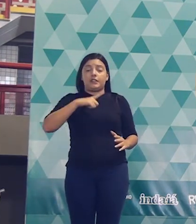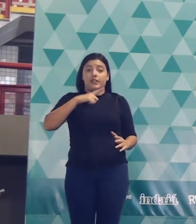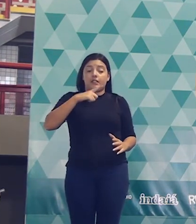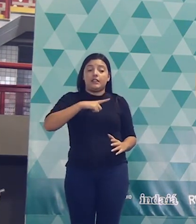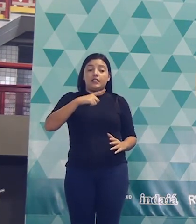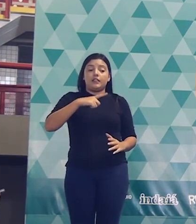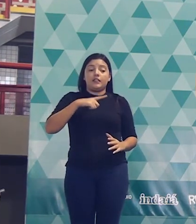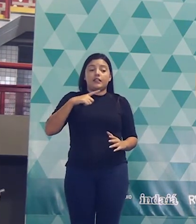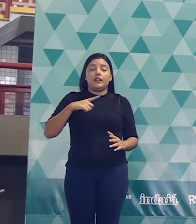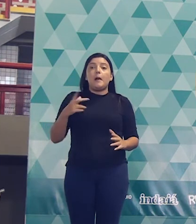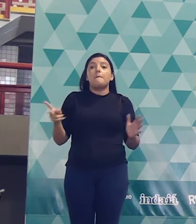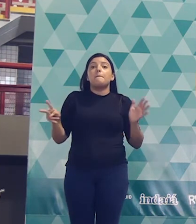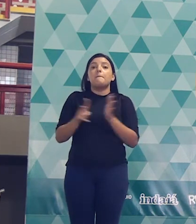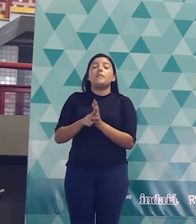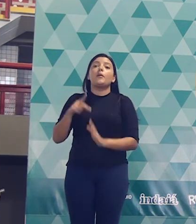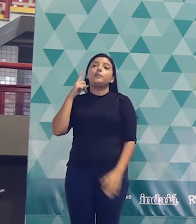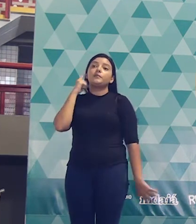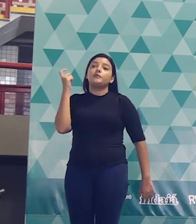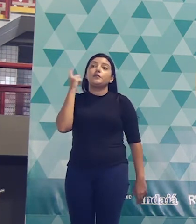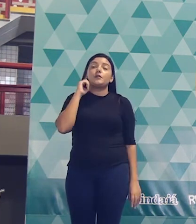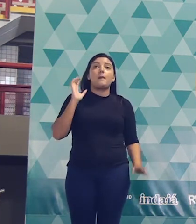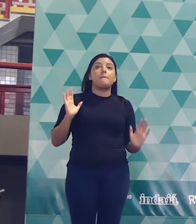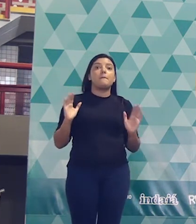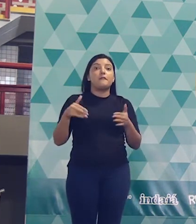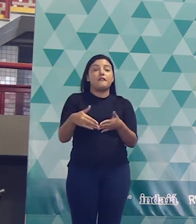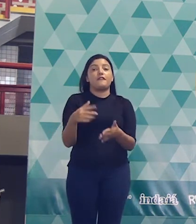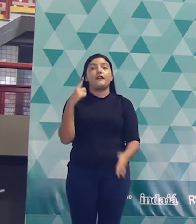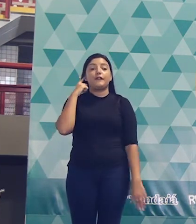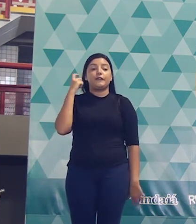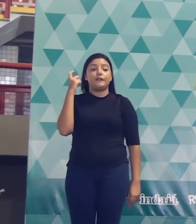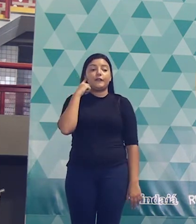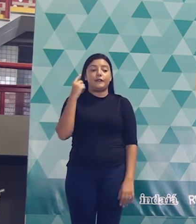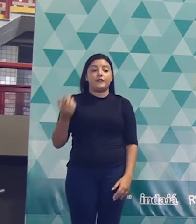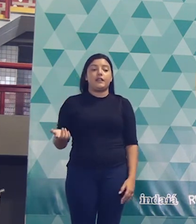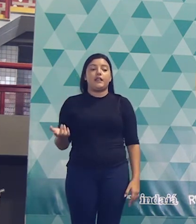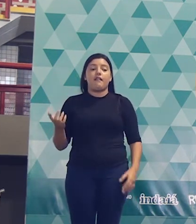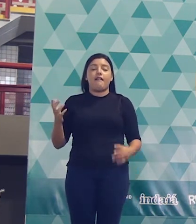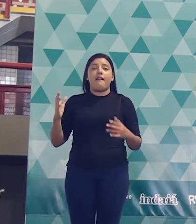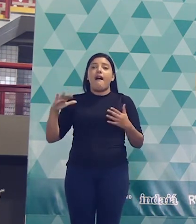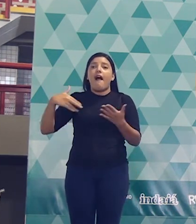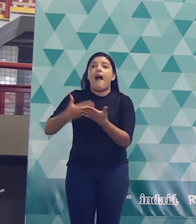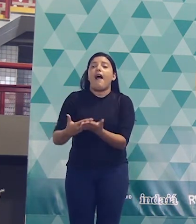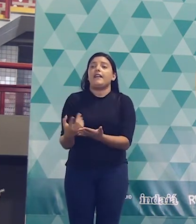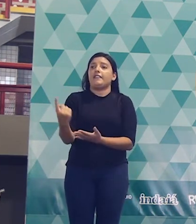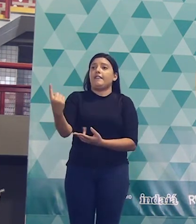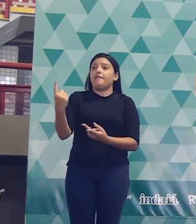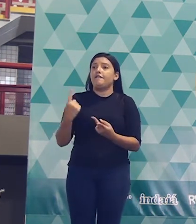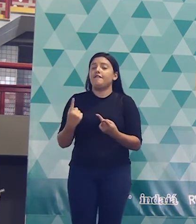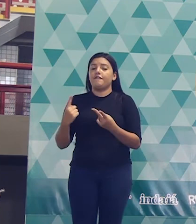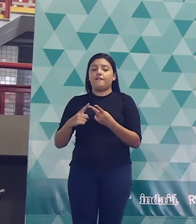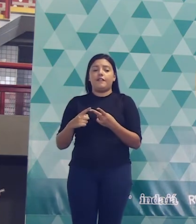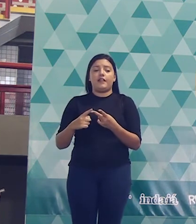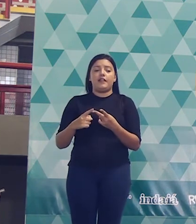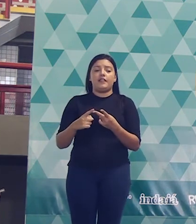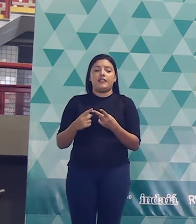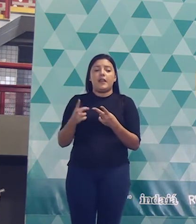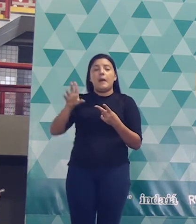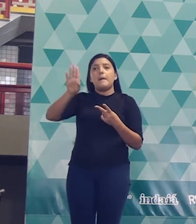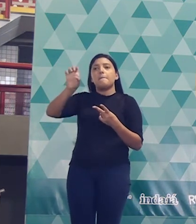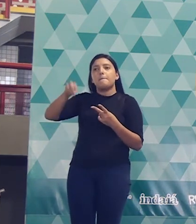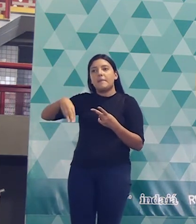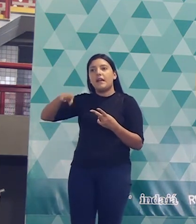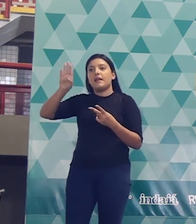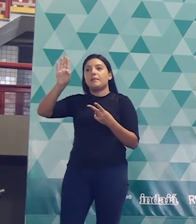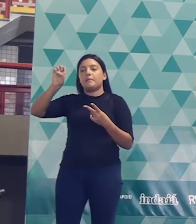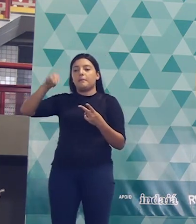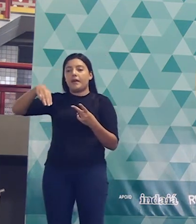poema explora a sonoridade, não é isso? Por exemplo, ó, pelos que ainda vêm, sino de Belém, bem, bem, bem. Então nós temos